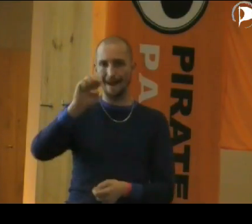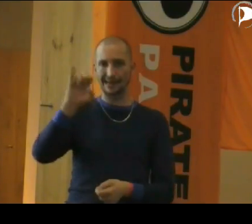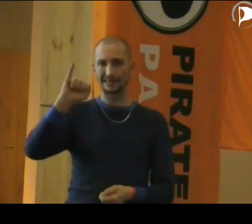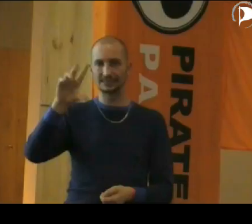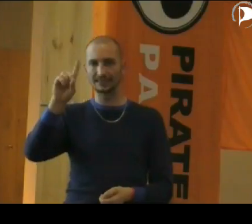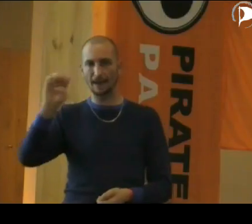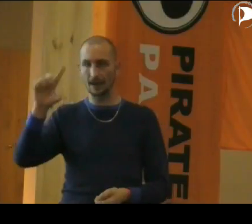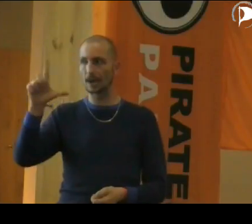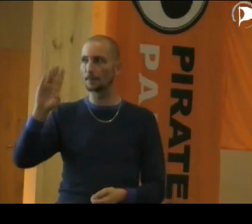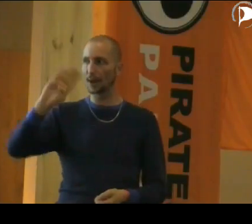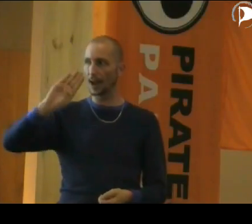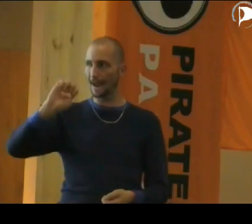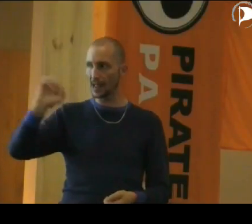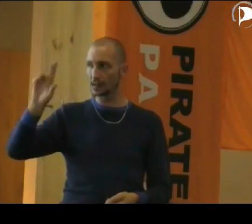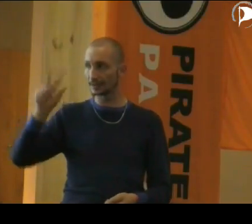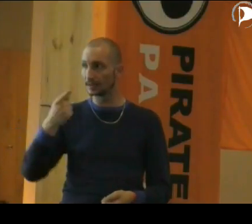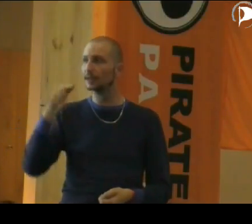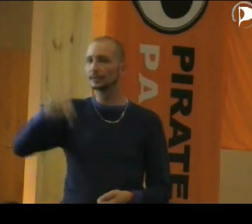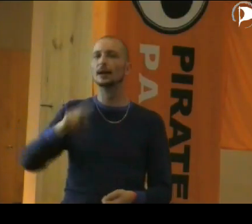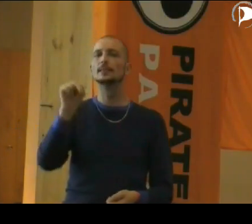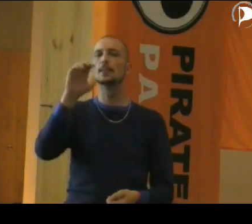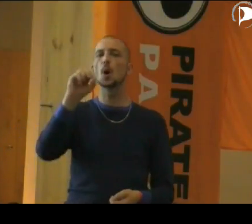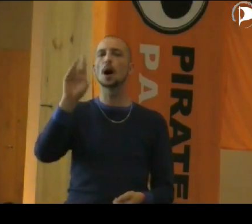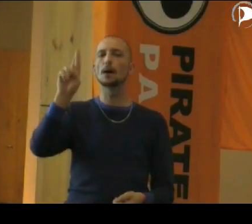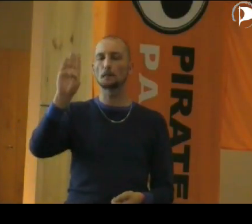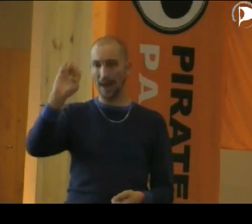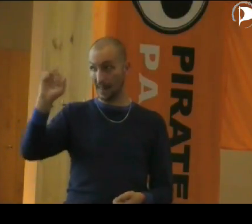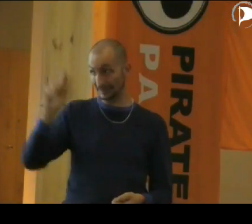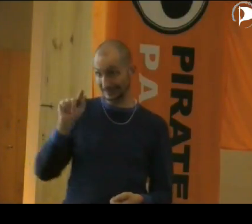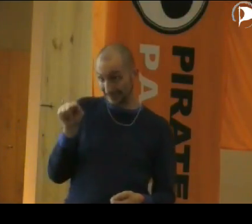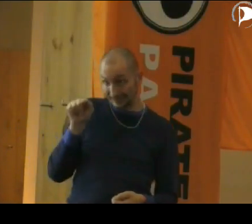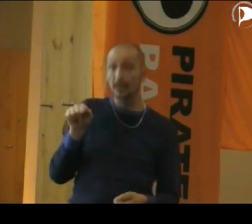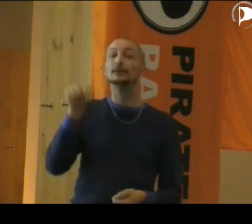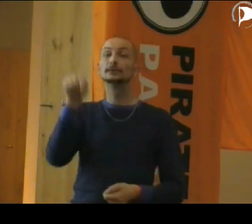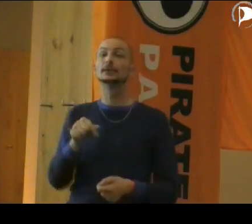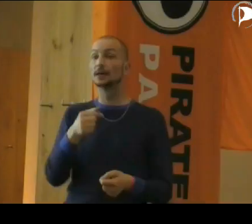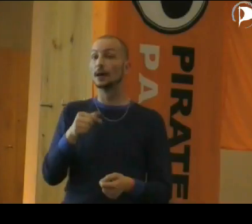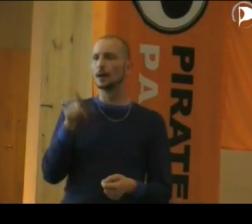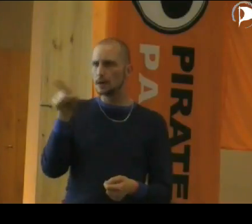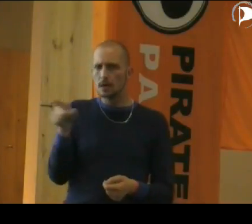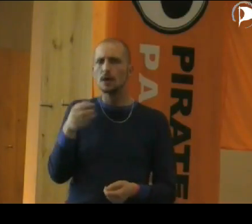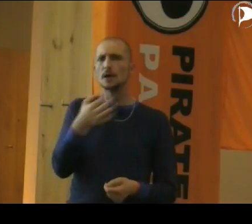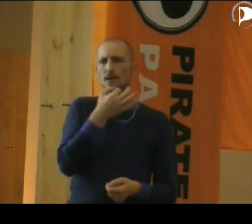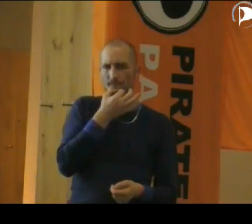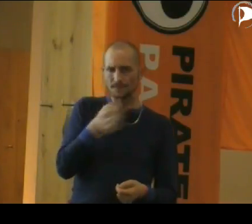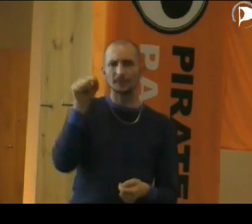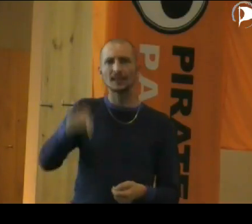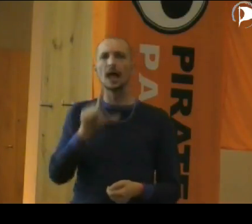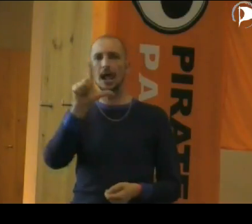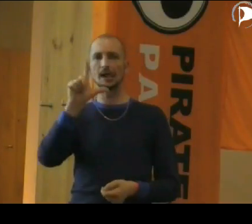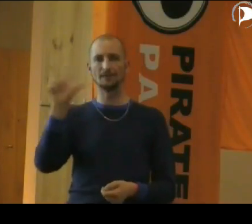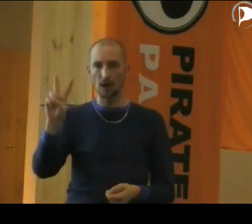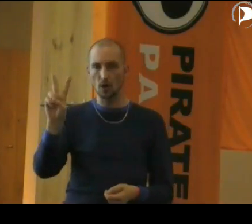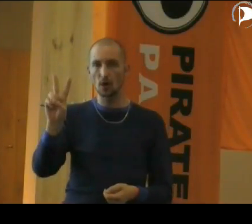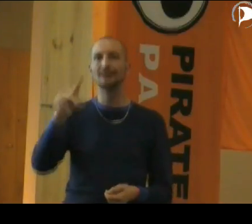genau richtig hatte schlicht mit graffiti frage wird irgendwie auch dass sich in dem vorgehen das geldhaus selbst und vor allem auch an den